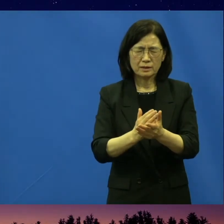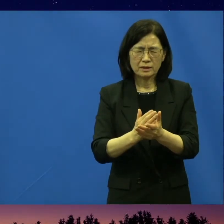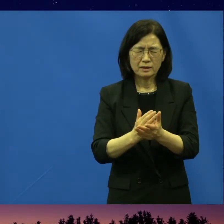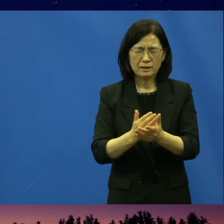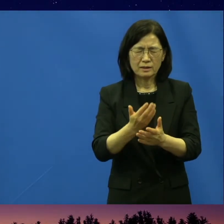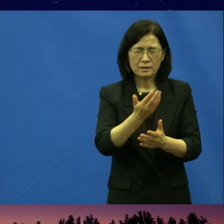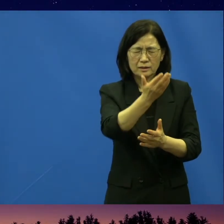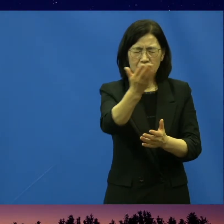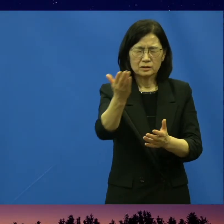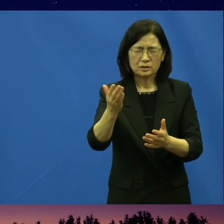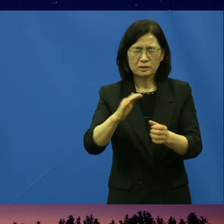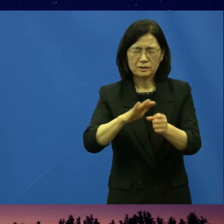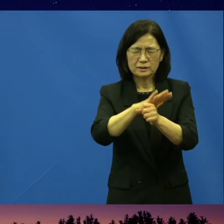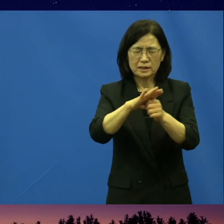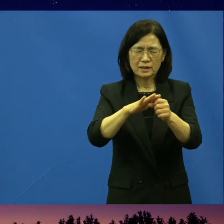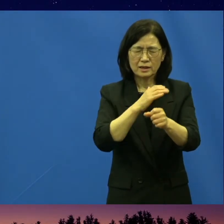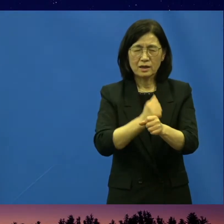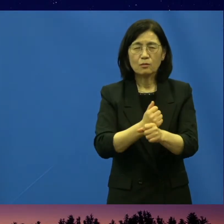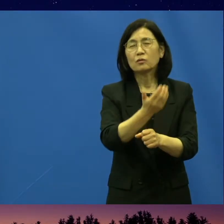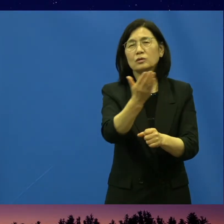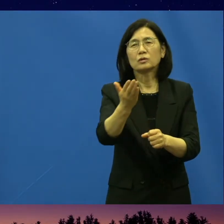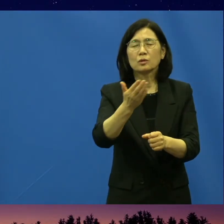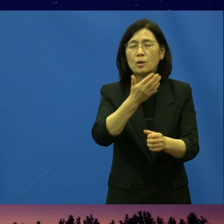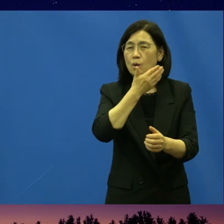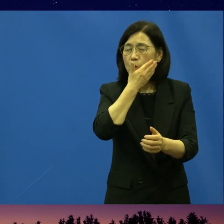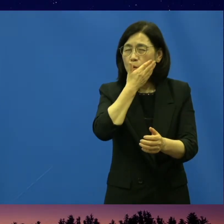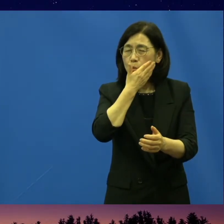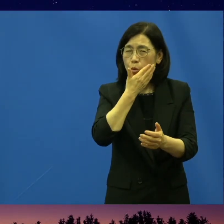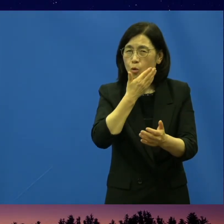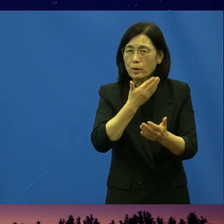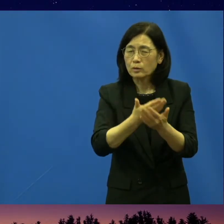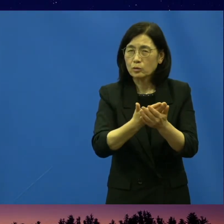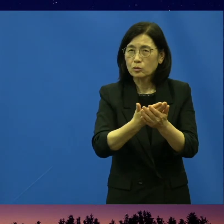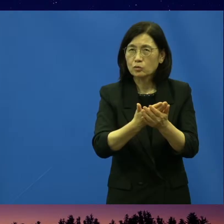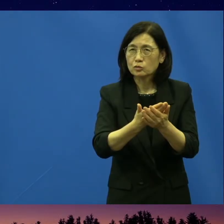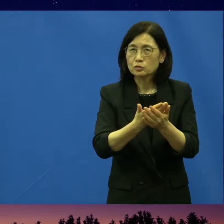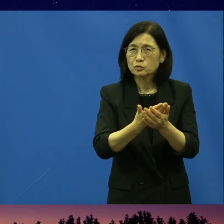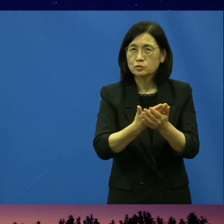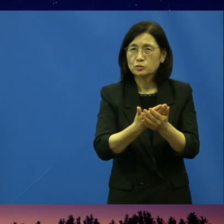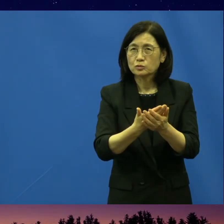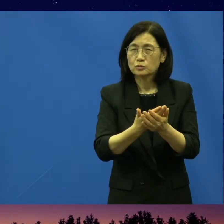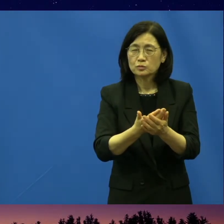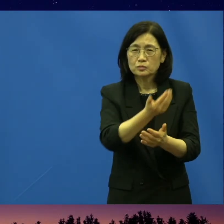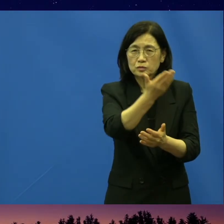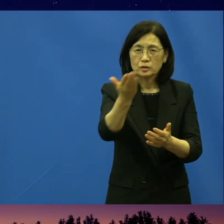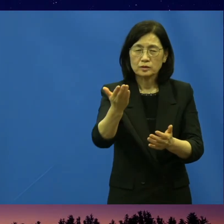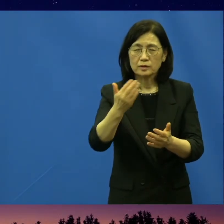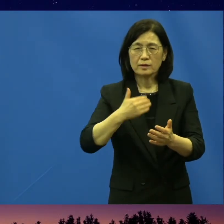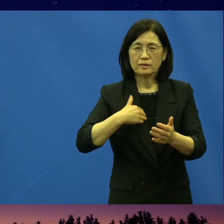지명하여 부른다면 보배롭고 존귀하다. 내가 너는 나의 영광을 위해 창조된 자다.